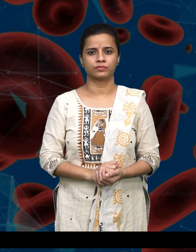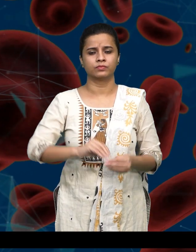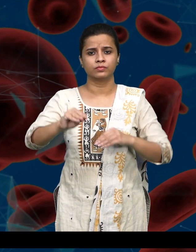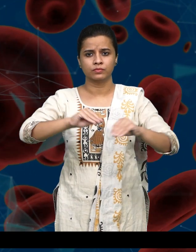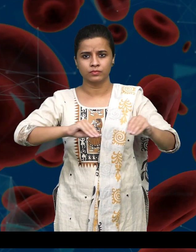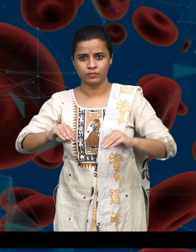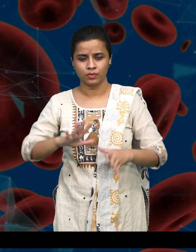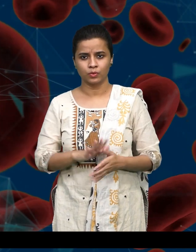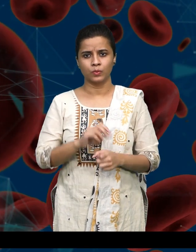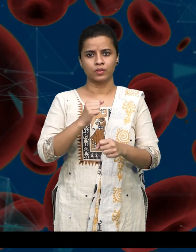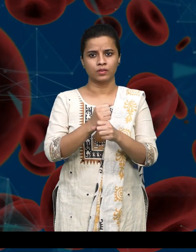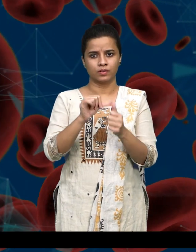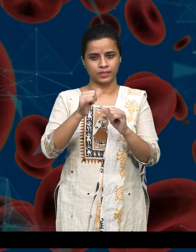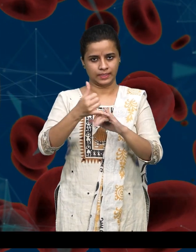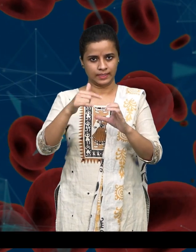वायूंची वाहतूक,